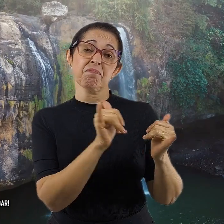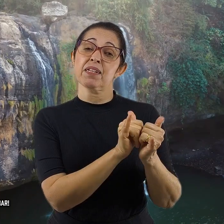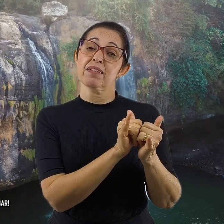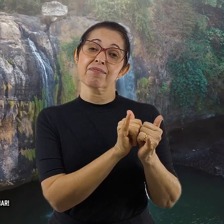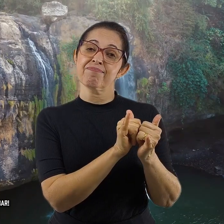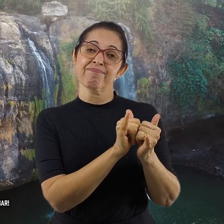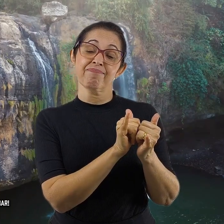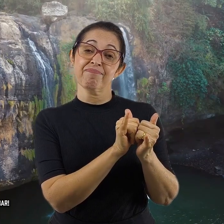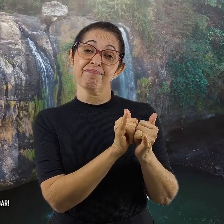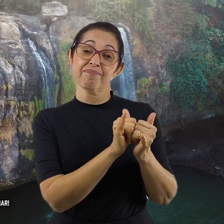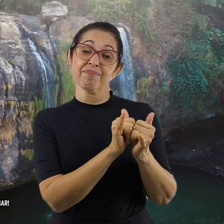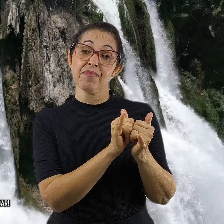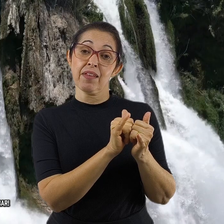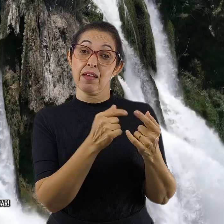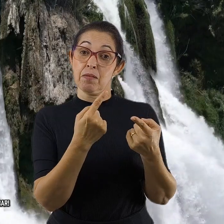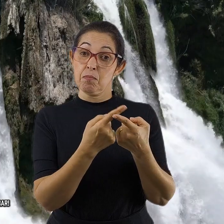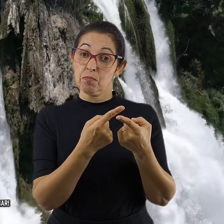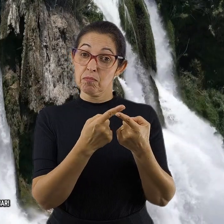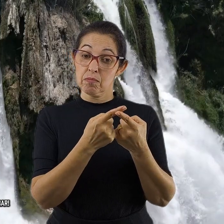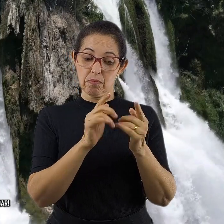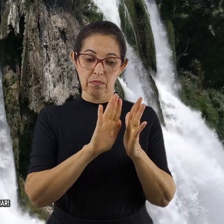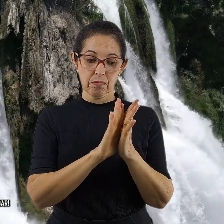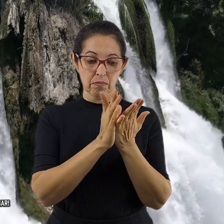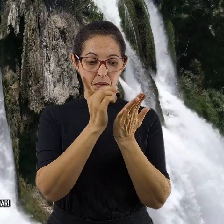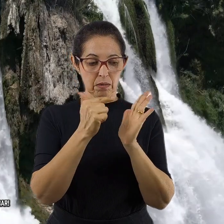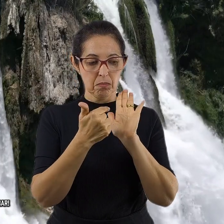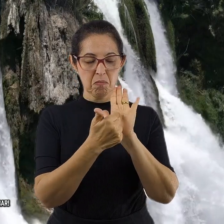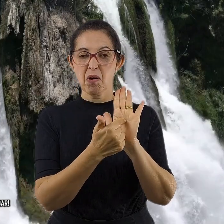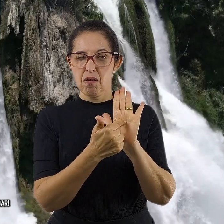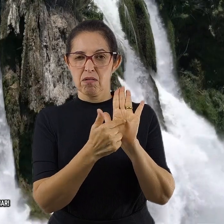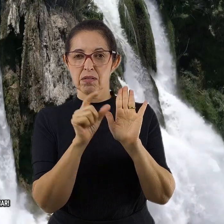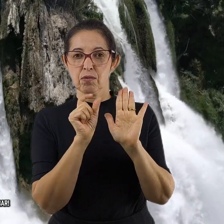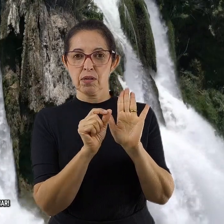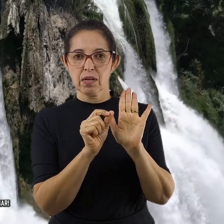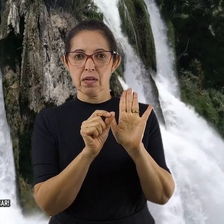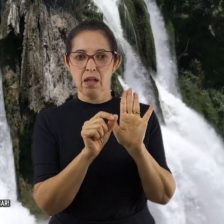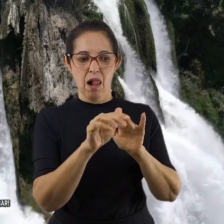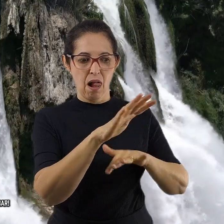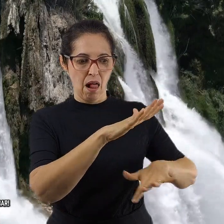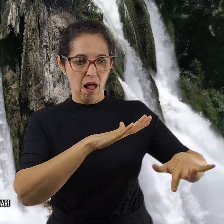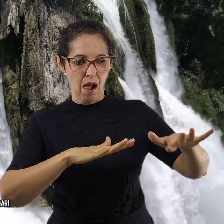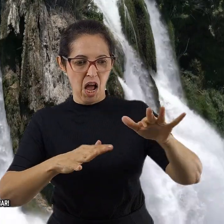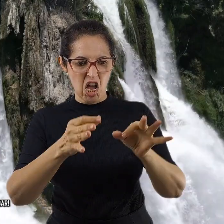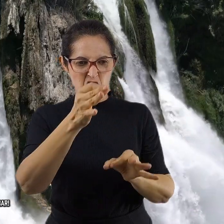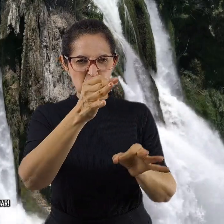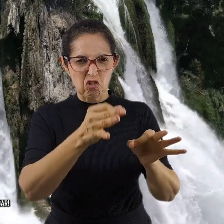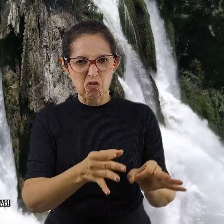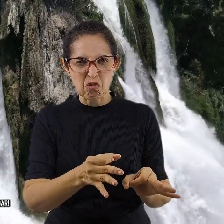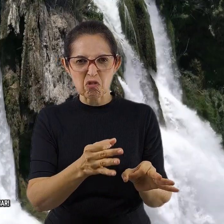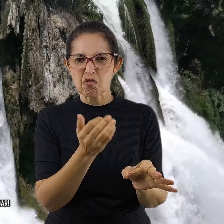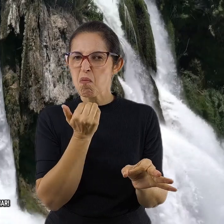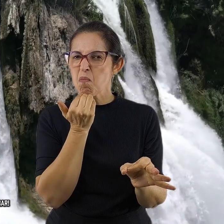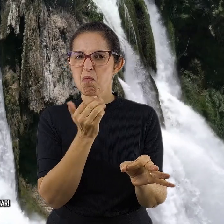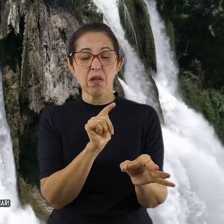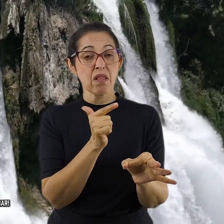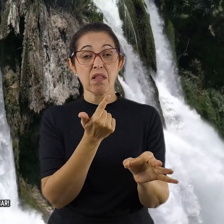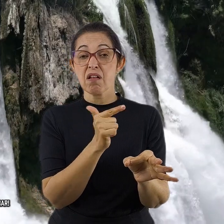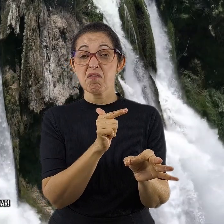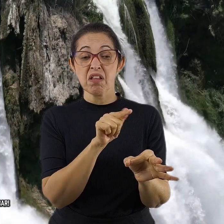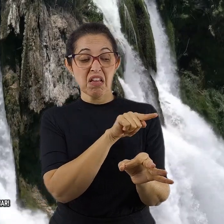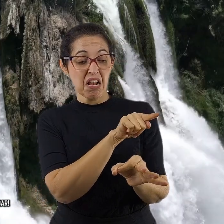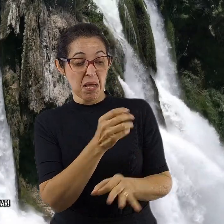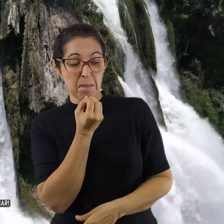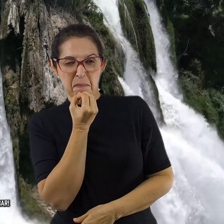que não há um justo sequer, não tem um justo. A Bíblia diz: não há ninguém que